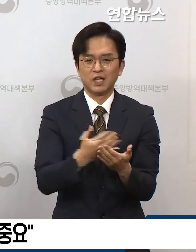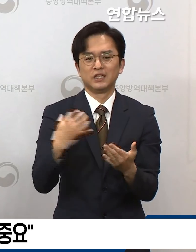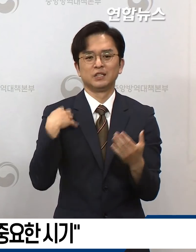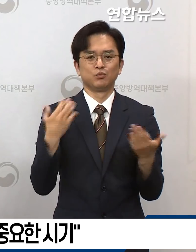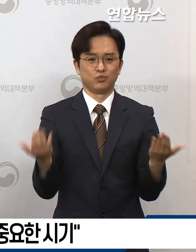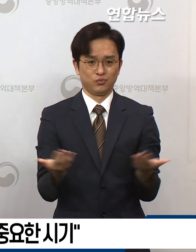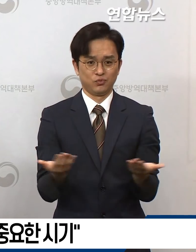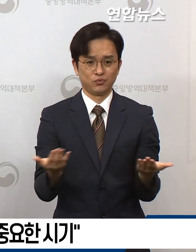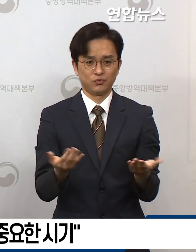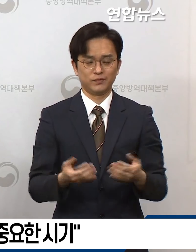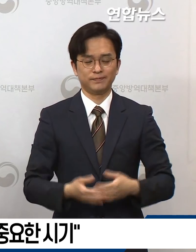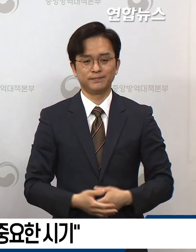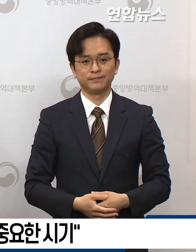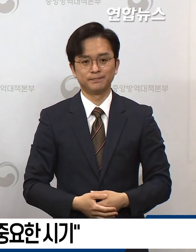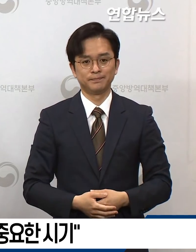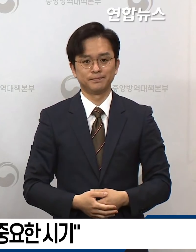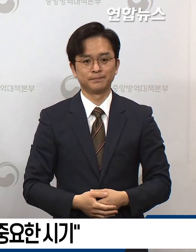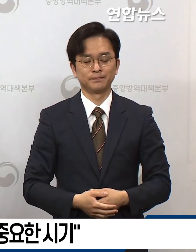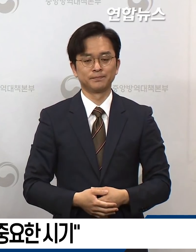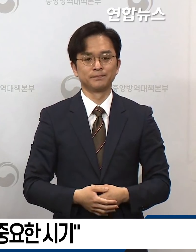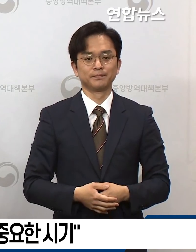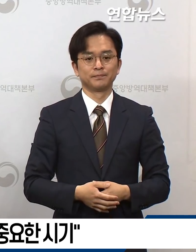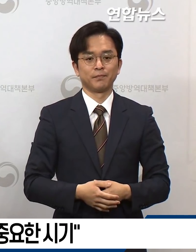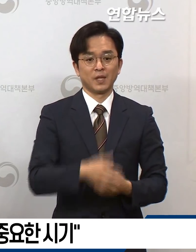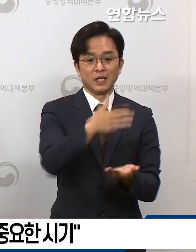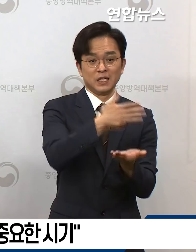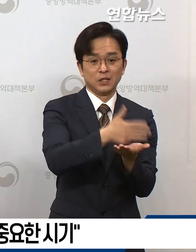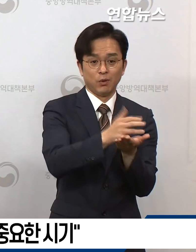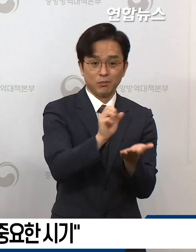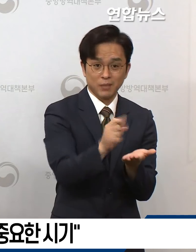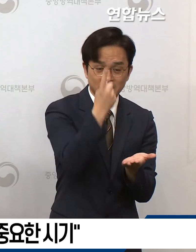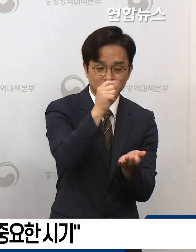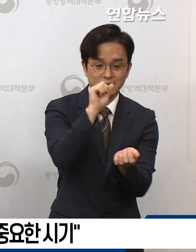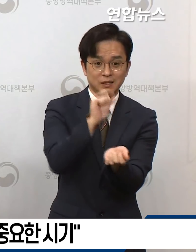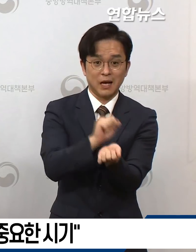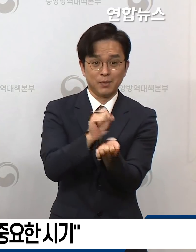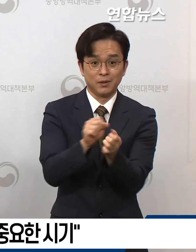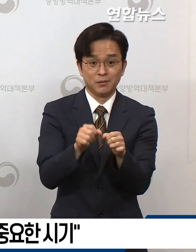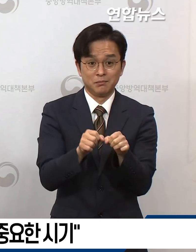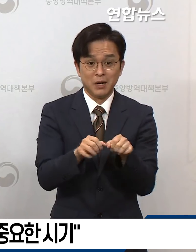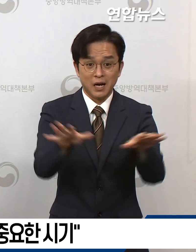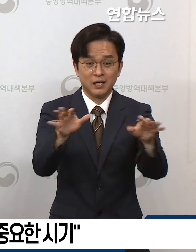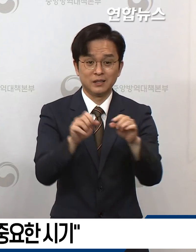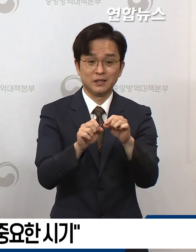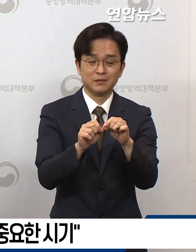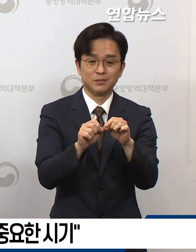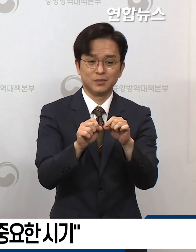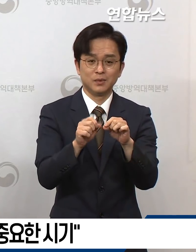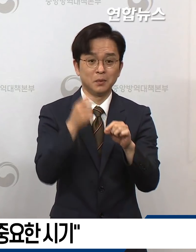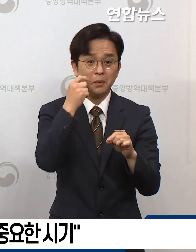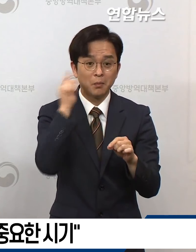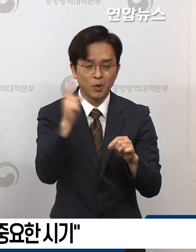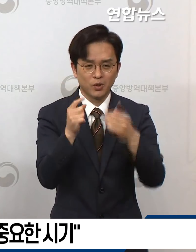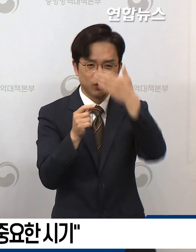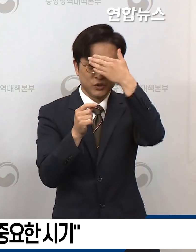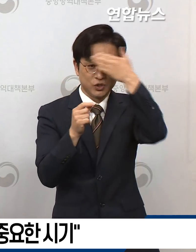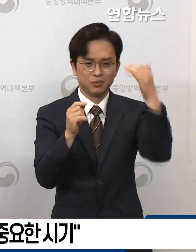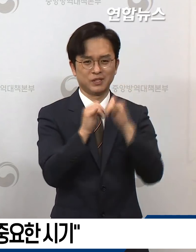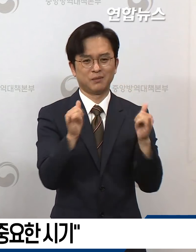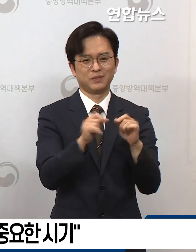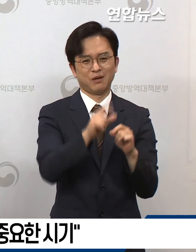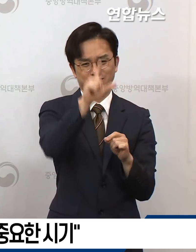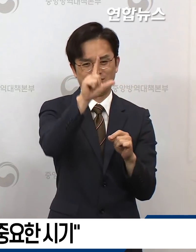과제입니다. 이번 집단 감염은 젊은 연령에서 노출이 많아 증상이 없거나